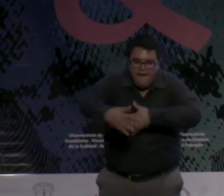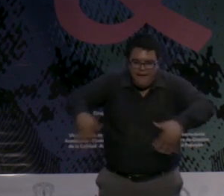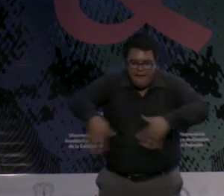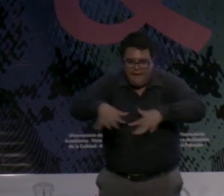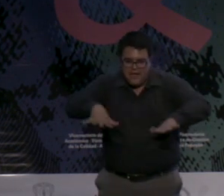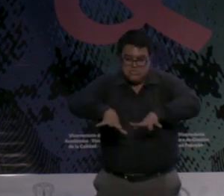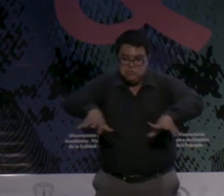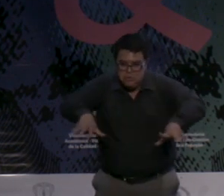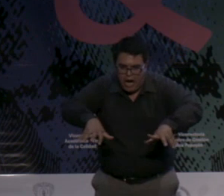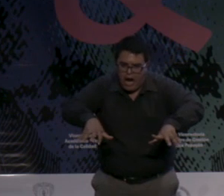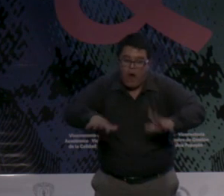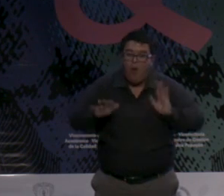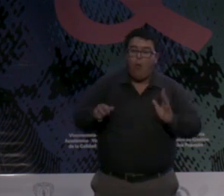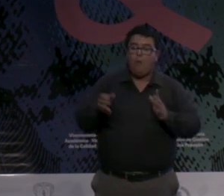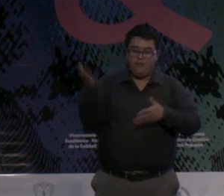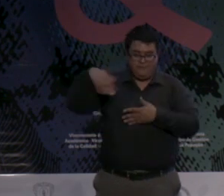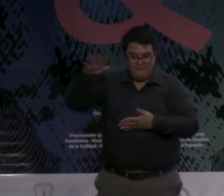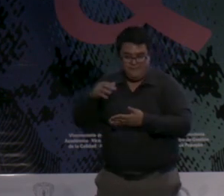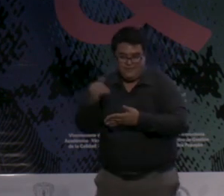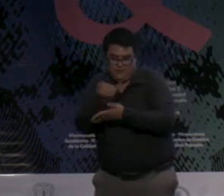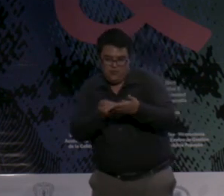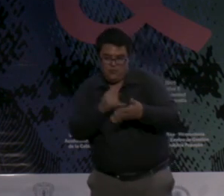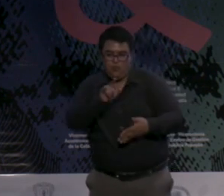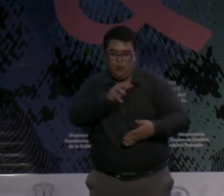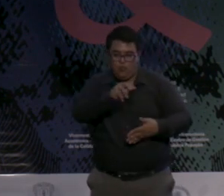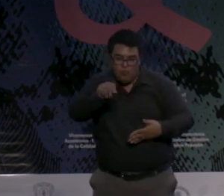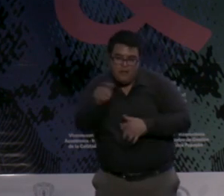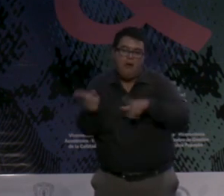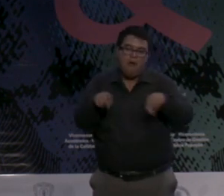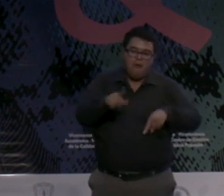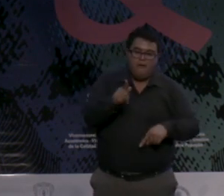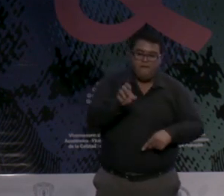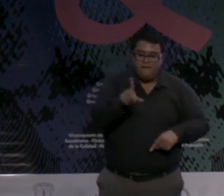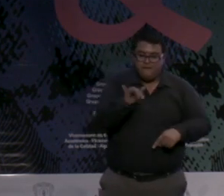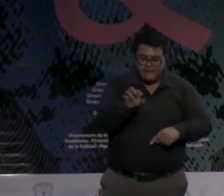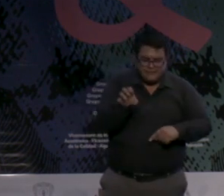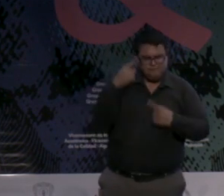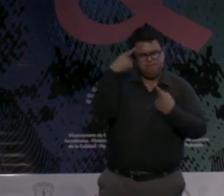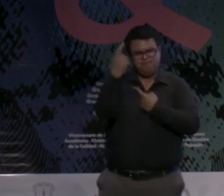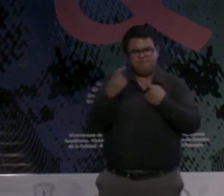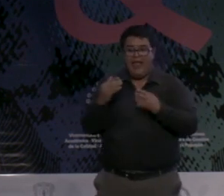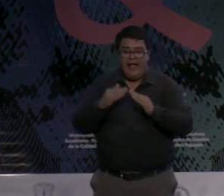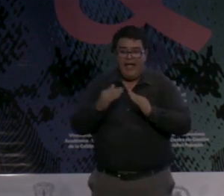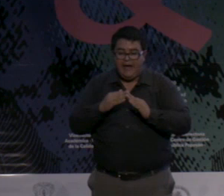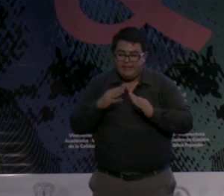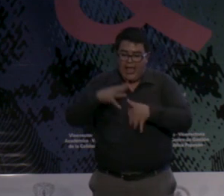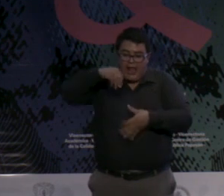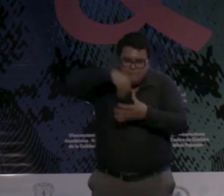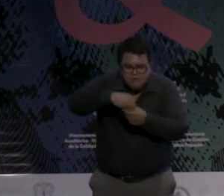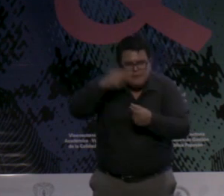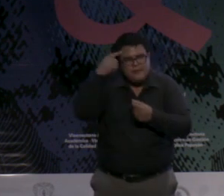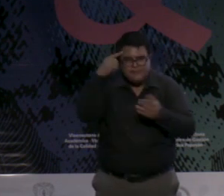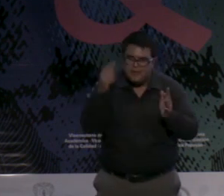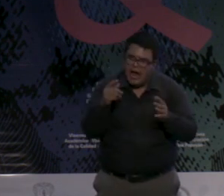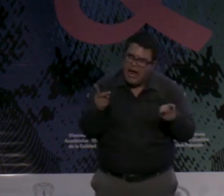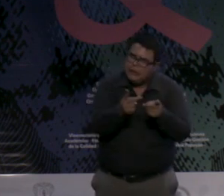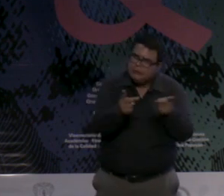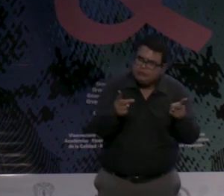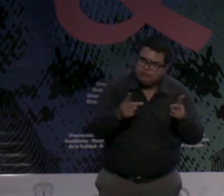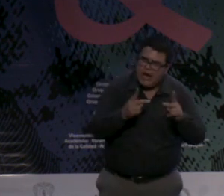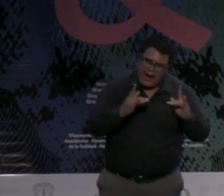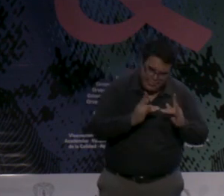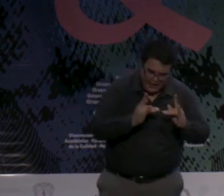50 centímetros y de ahí para adelante o desaparecen o siguen manteniendo ese volado. Podemos verlas como oportunismo que le roba espacio al espacio público,